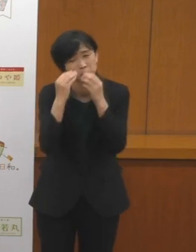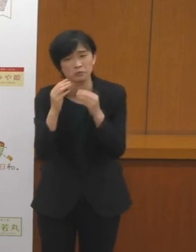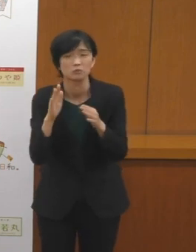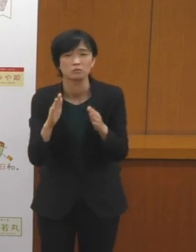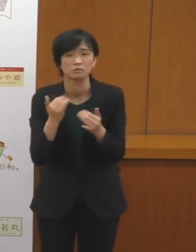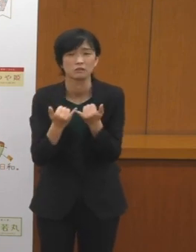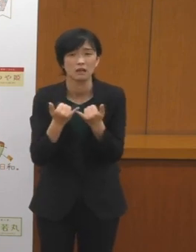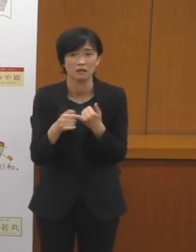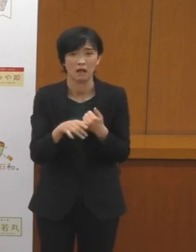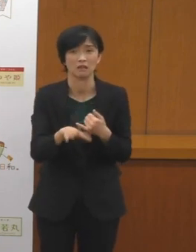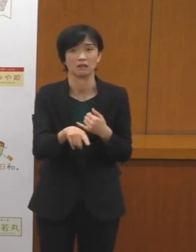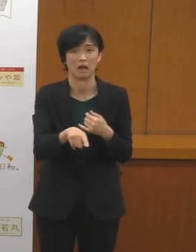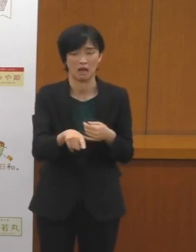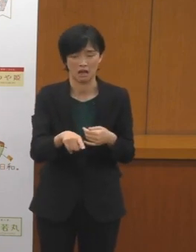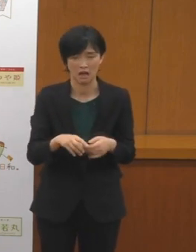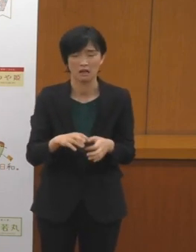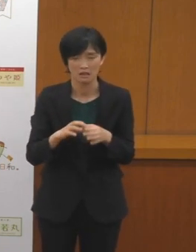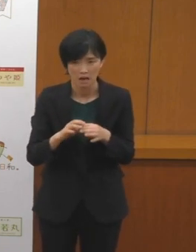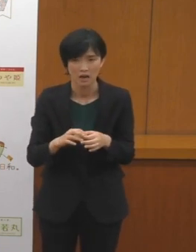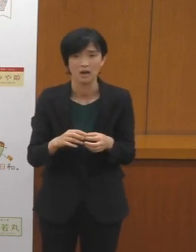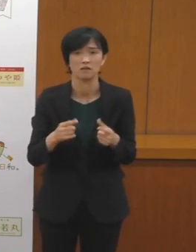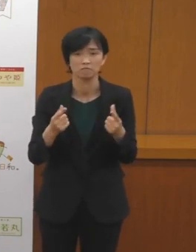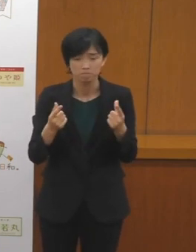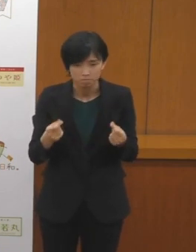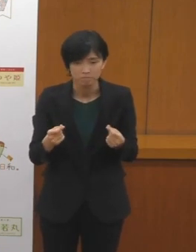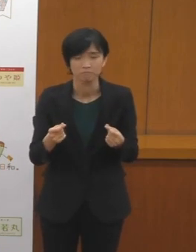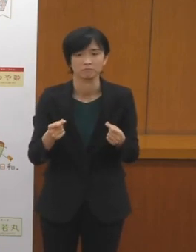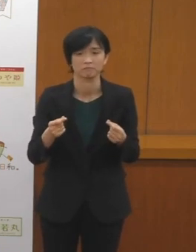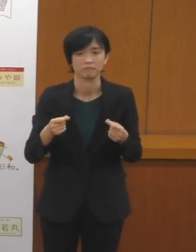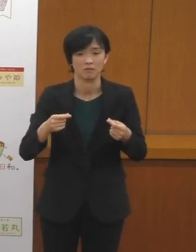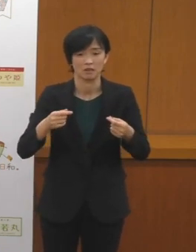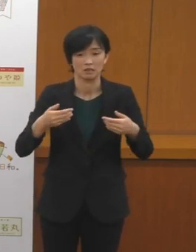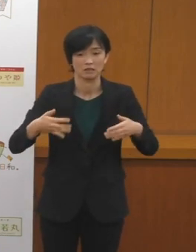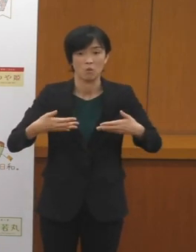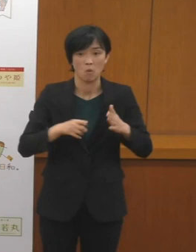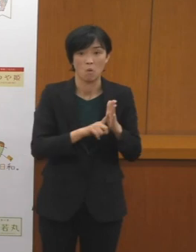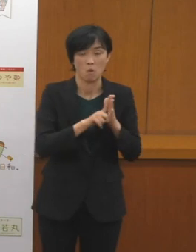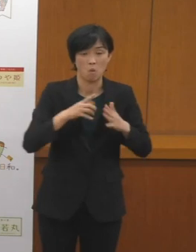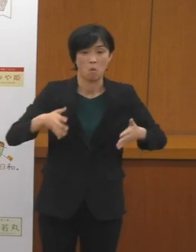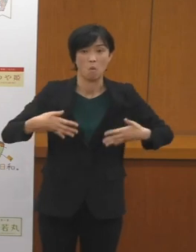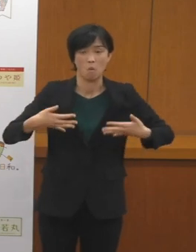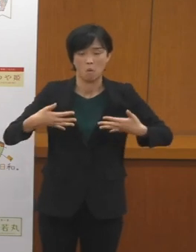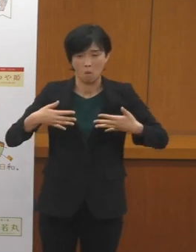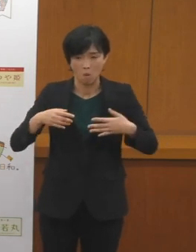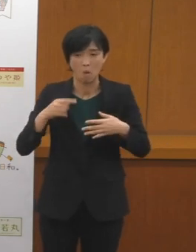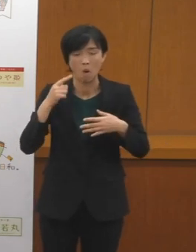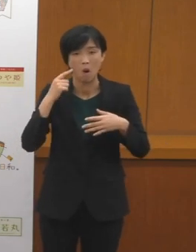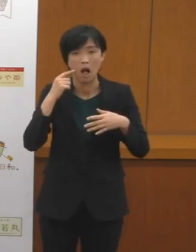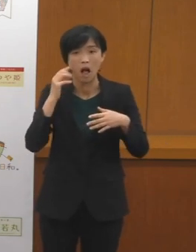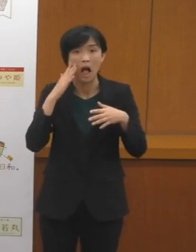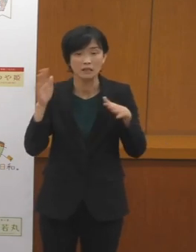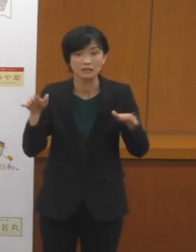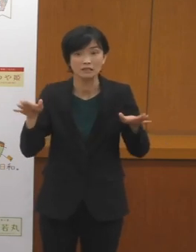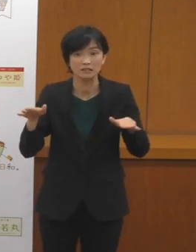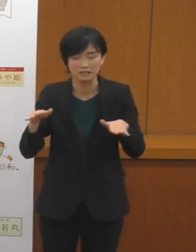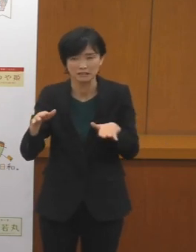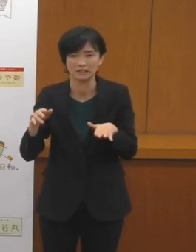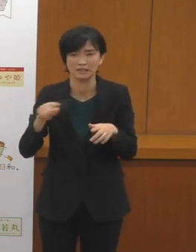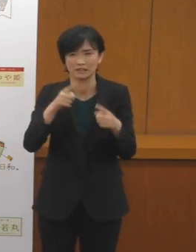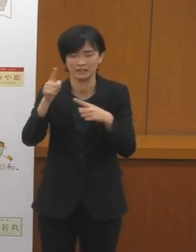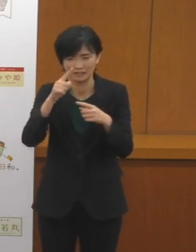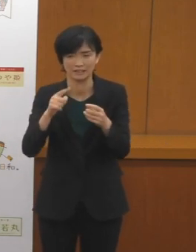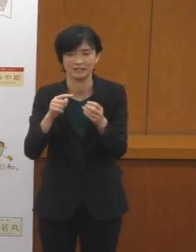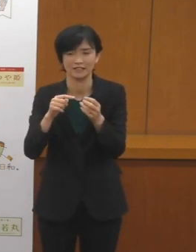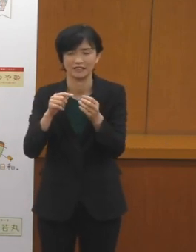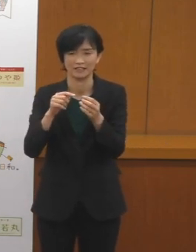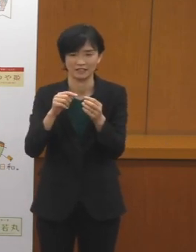自分の頃にですね蜂が飛ぶくらいそのあったかくなってくれればいいんですけどもそのお天気予報ってのは